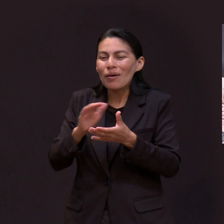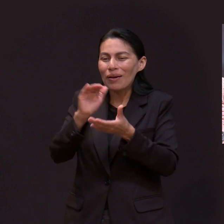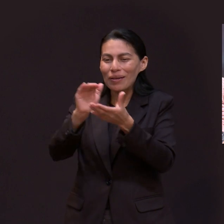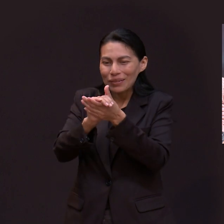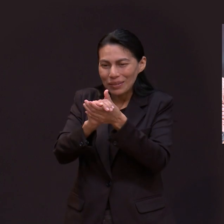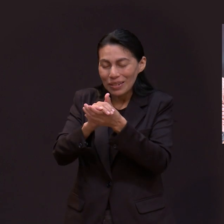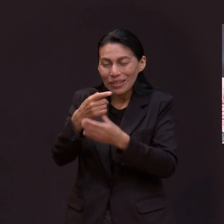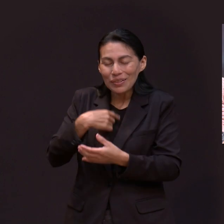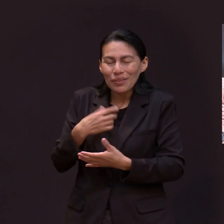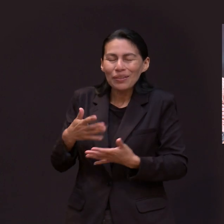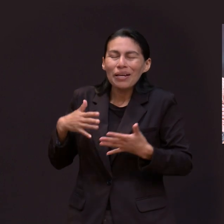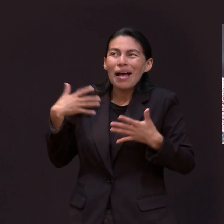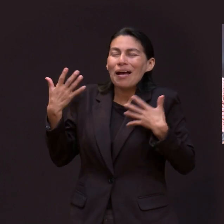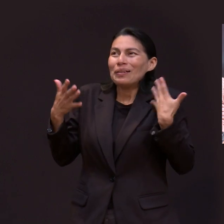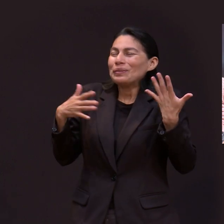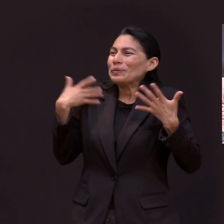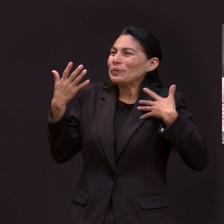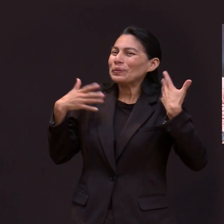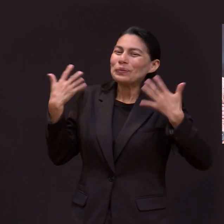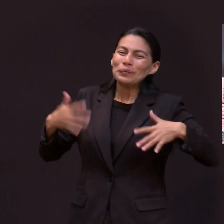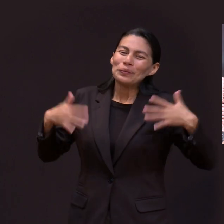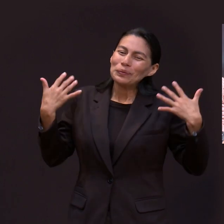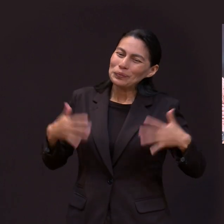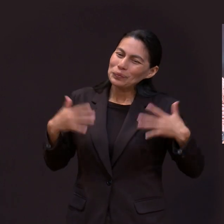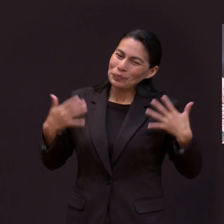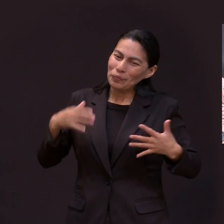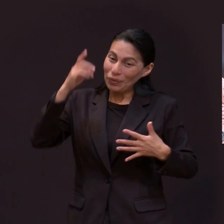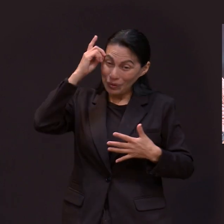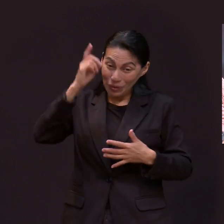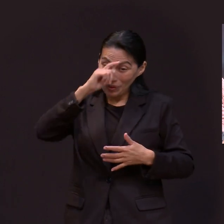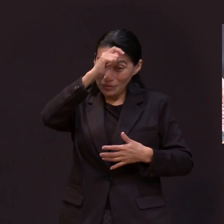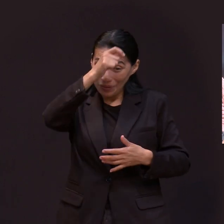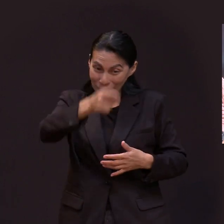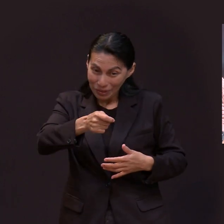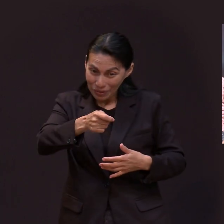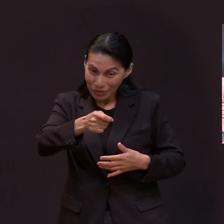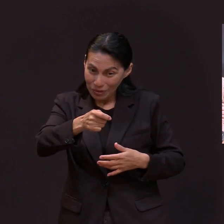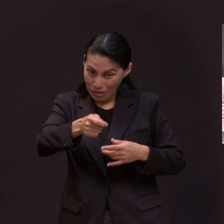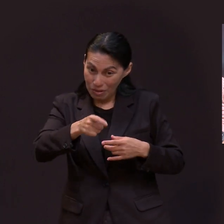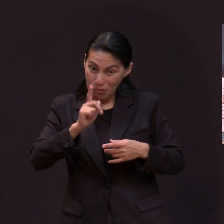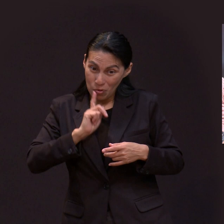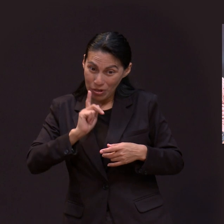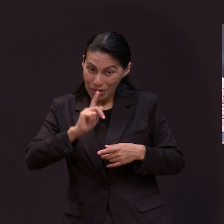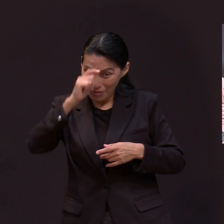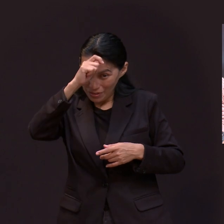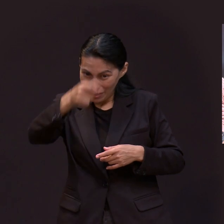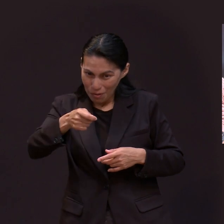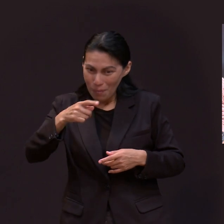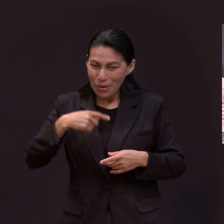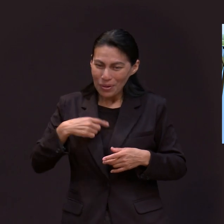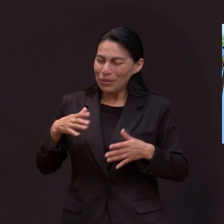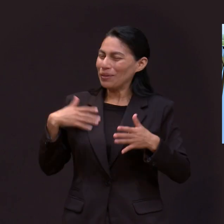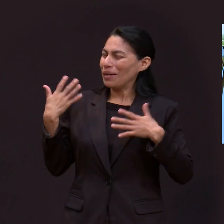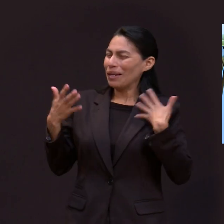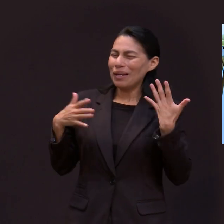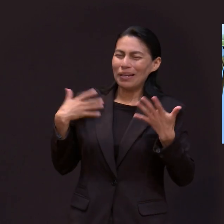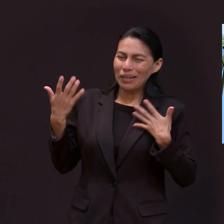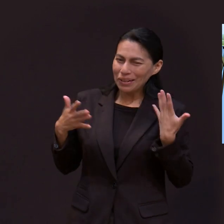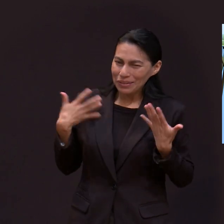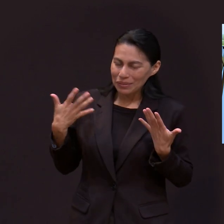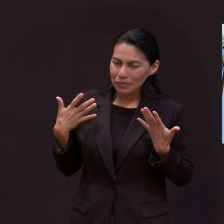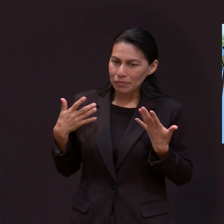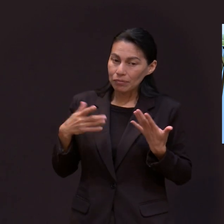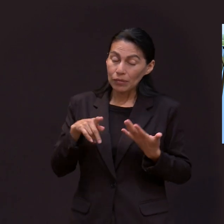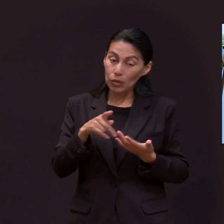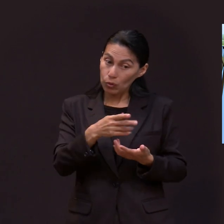esa alegría no me la quita nadie es una bendición que dios le dio a ella pero que yo disfruto amén y